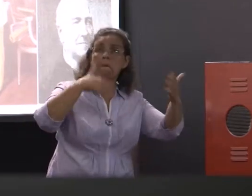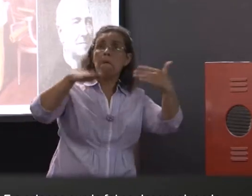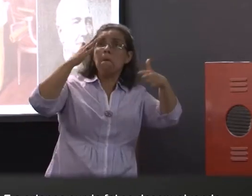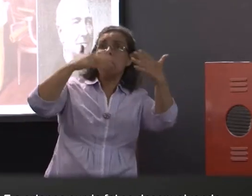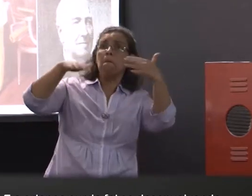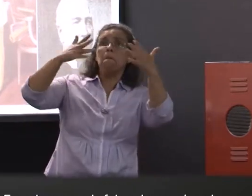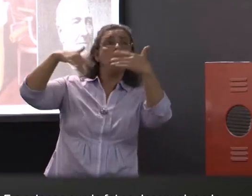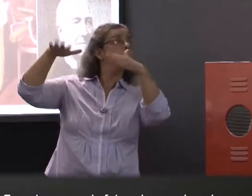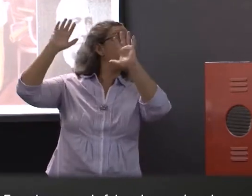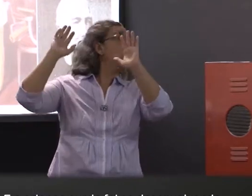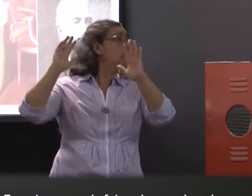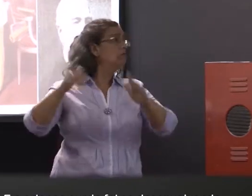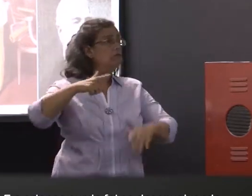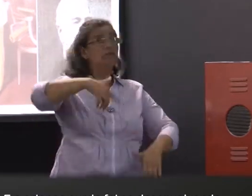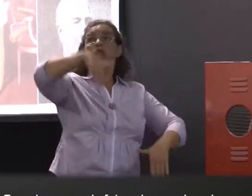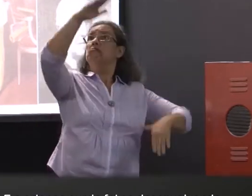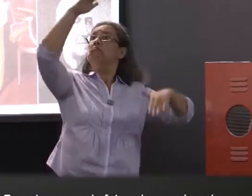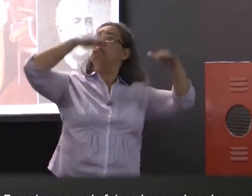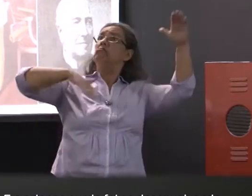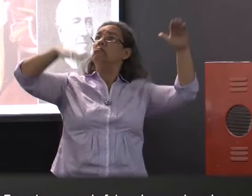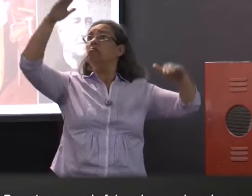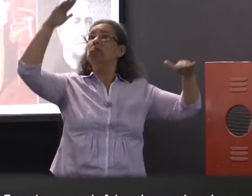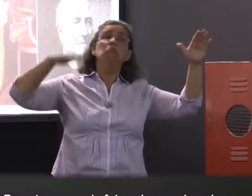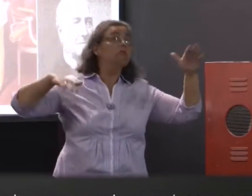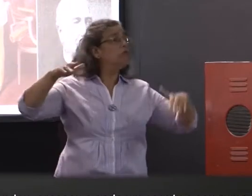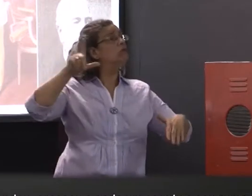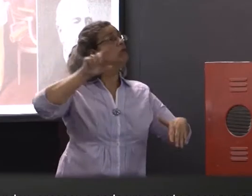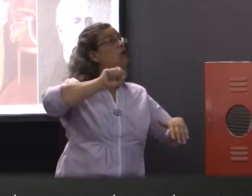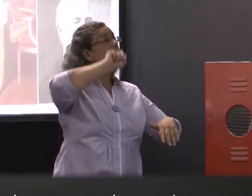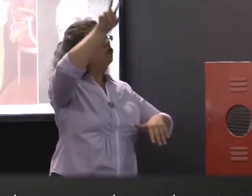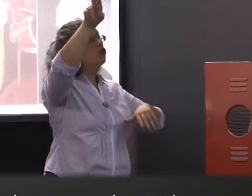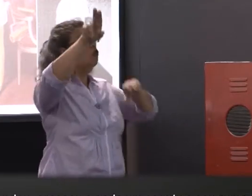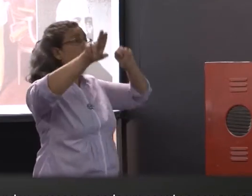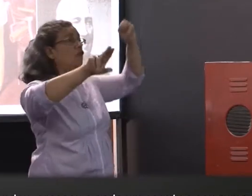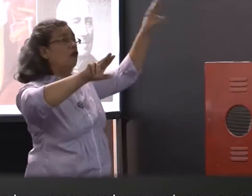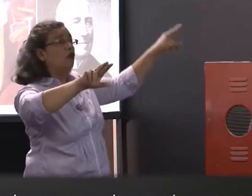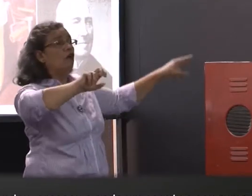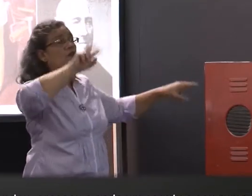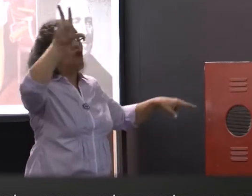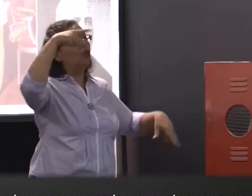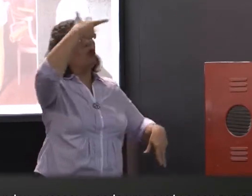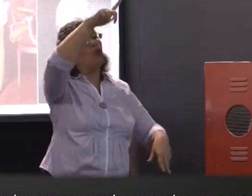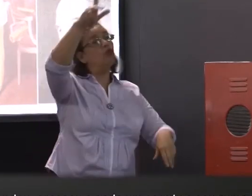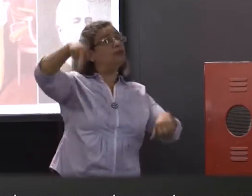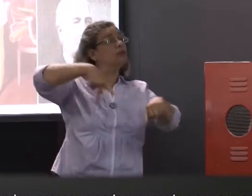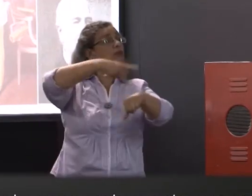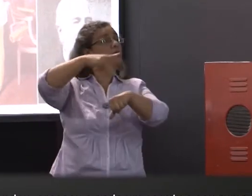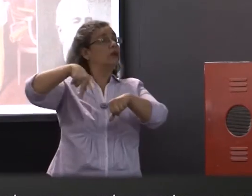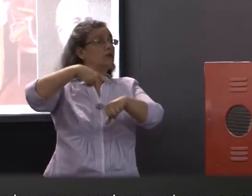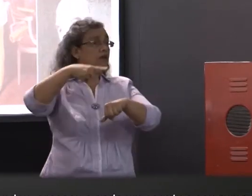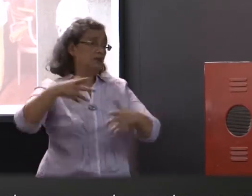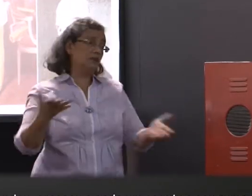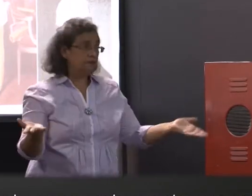a criança surda, ela foi se desenvolvendo, né, ali, e aprendeu e cresceu, e cada um seguiu o seu rumo, a sua vida.